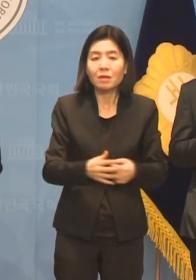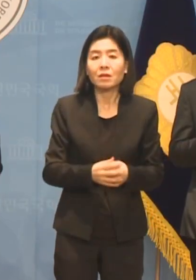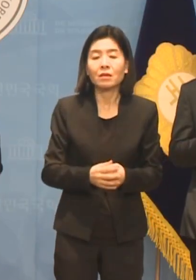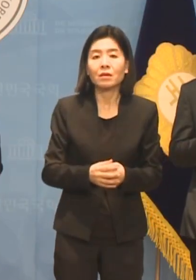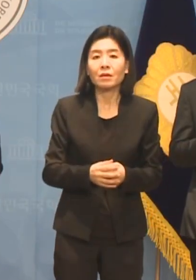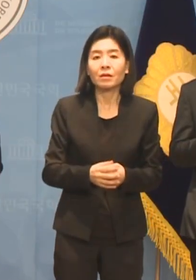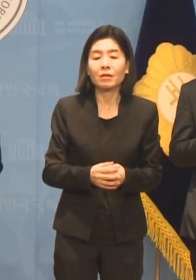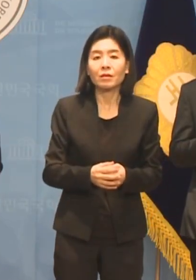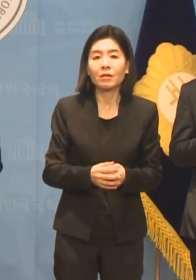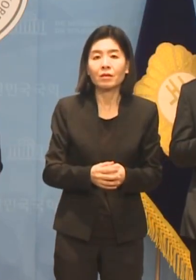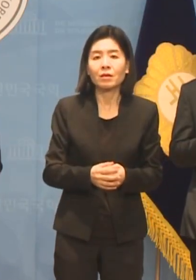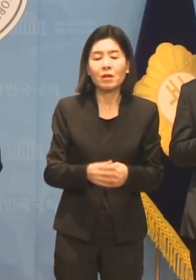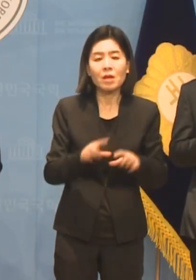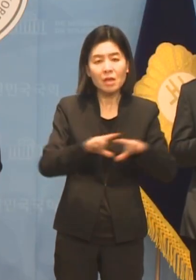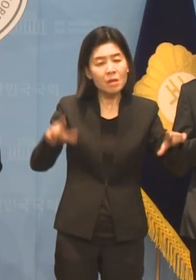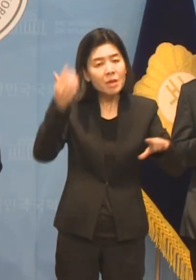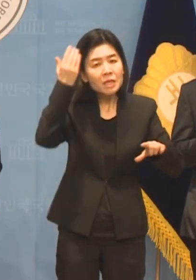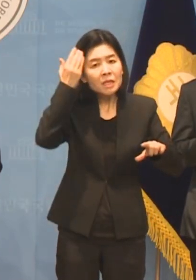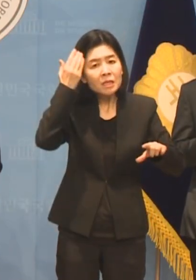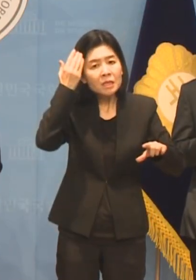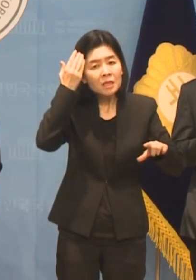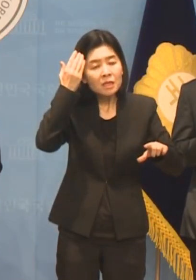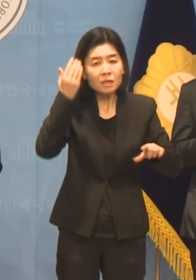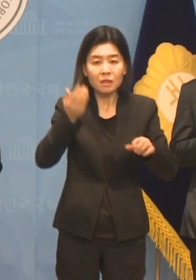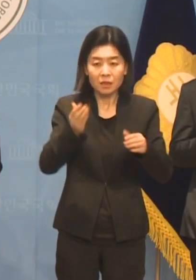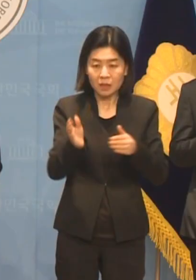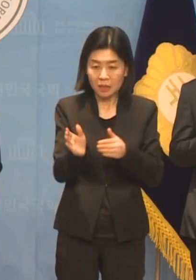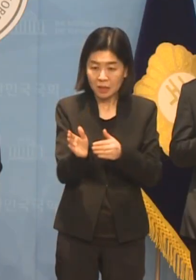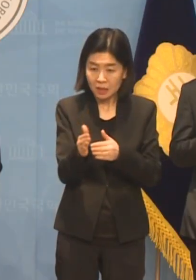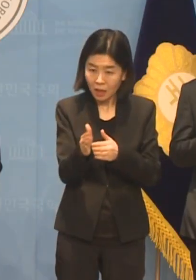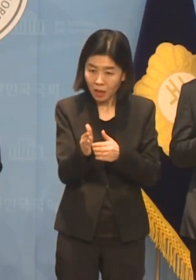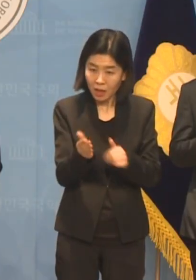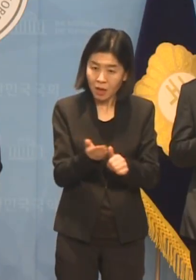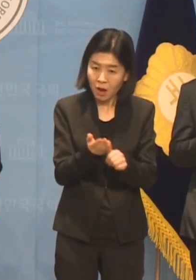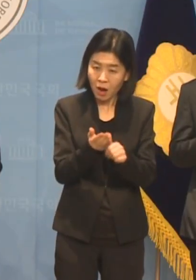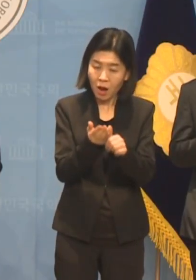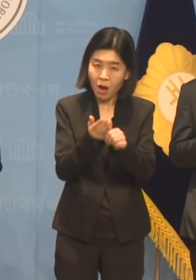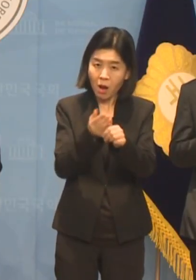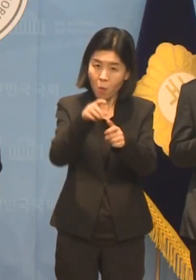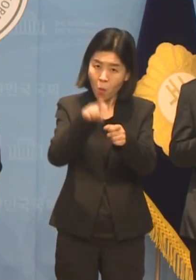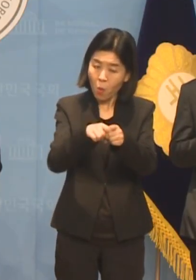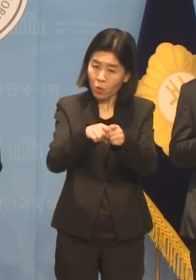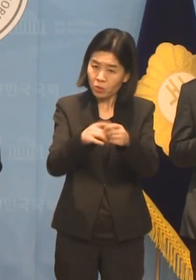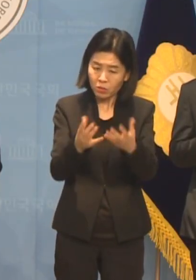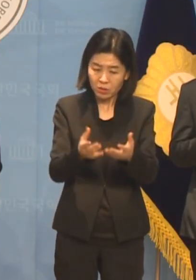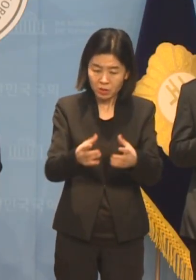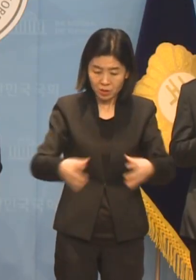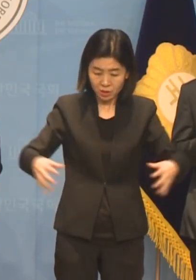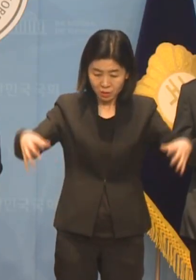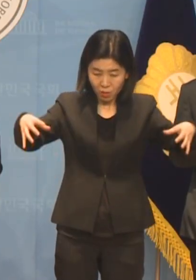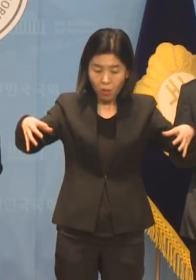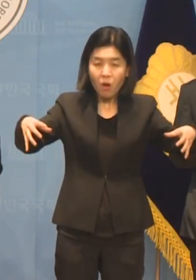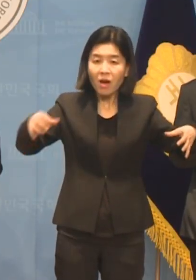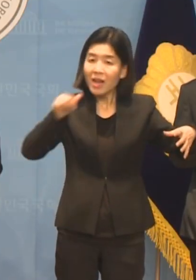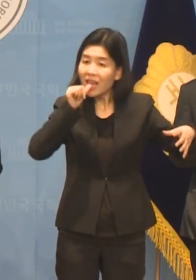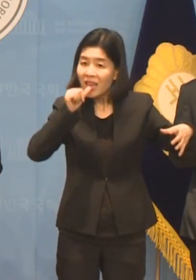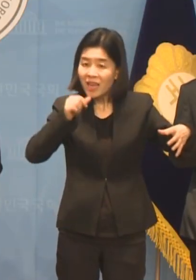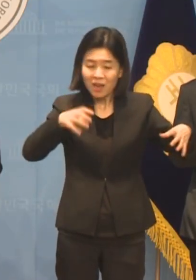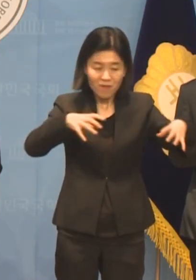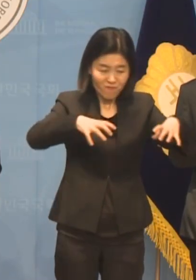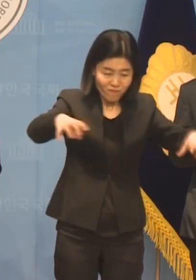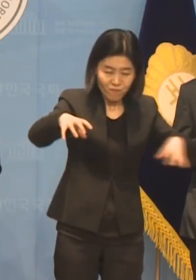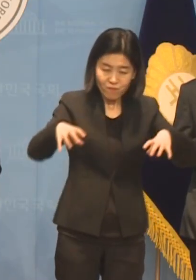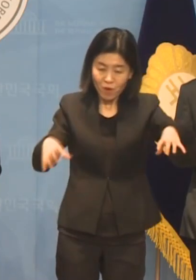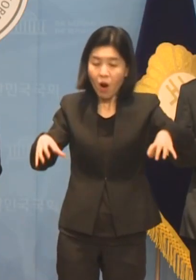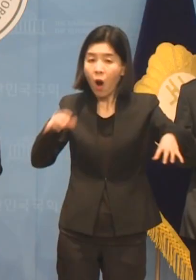이것은 상식적으로 양어장 시설이라고는 도저히 볼 수가 없는 부분입니다. 이 부분에 대해서 우리